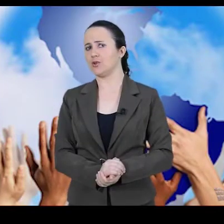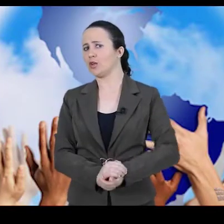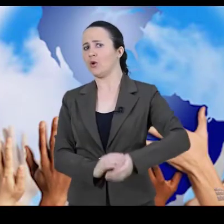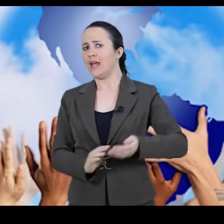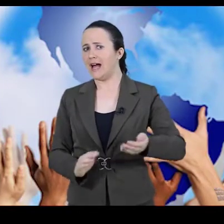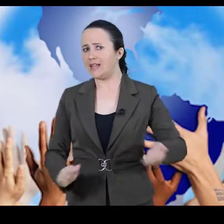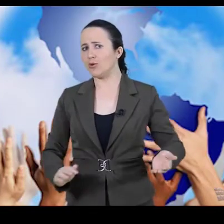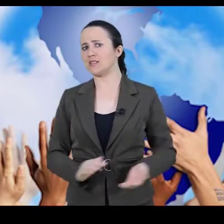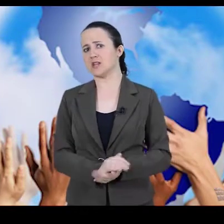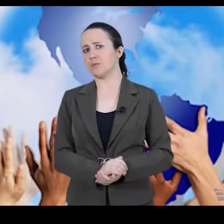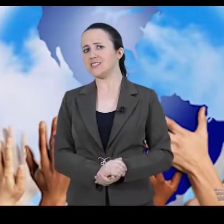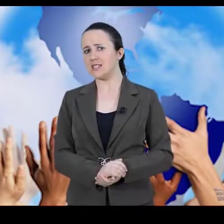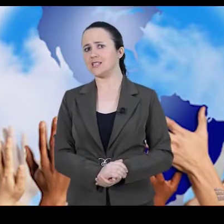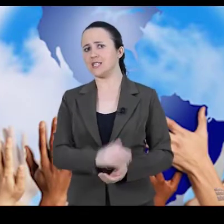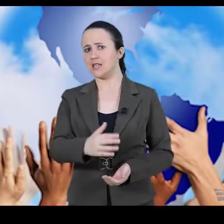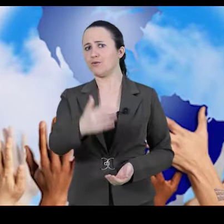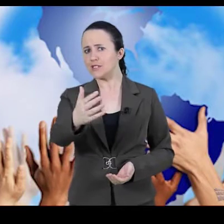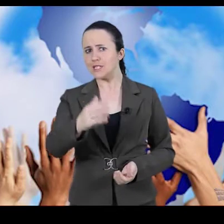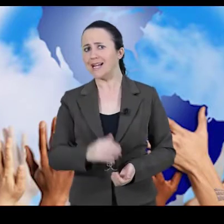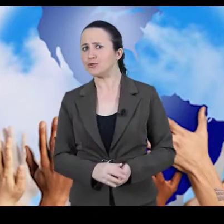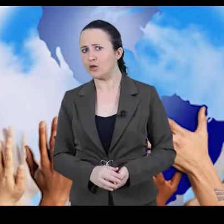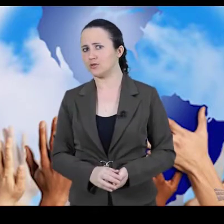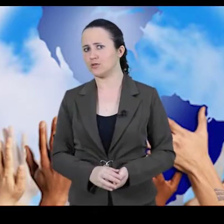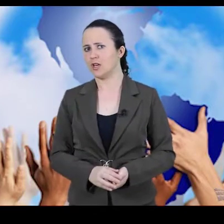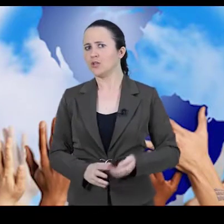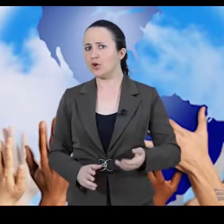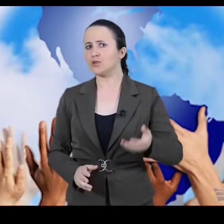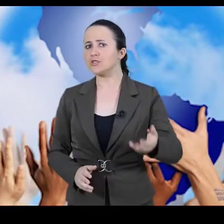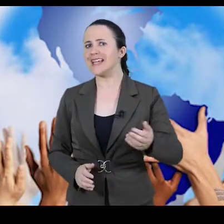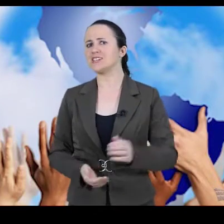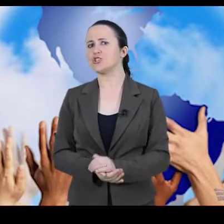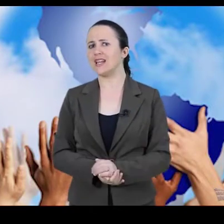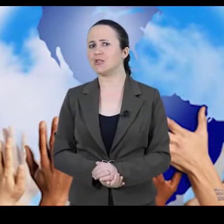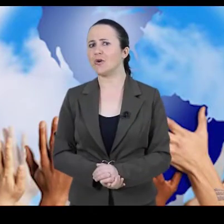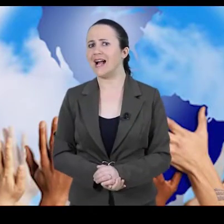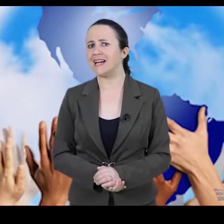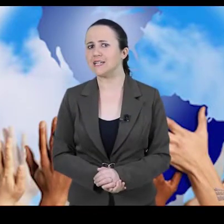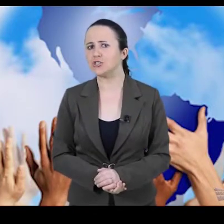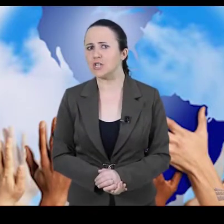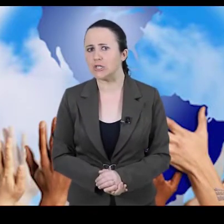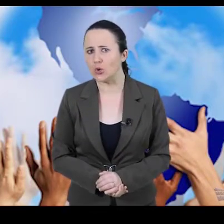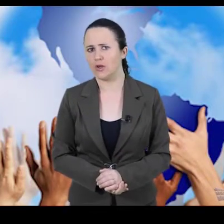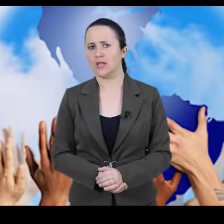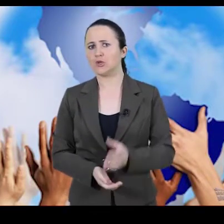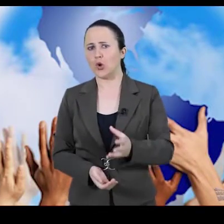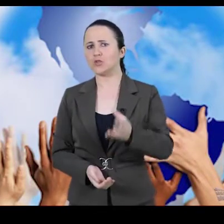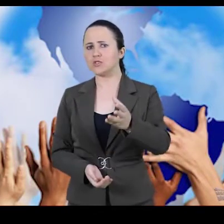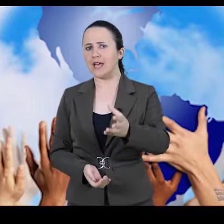1948, a educação precisa ser oferecida a todos. Todos têm esse direito garantido. Todos devem